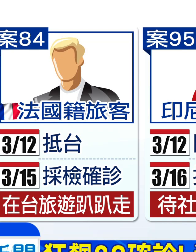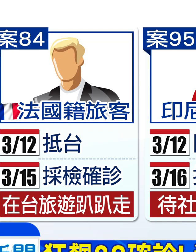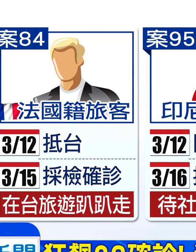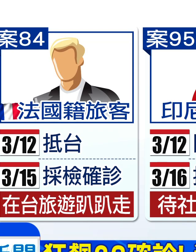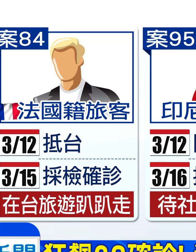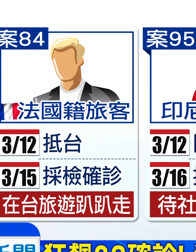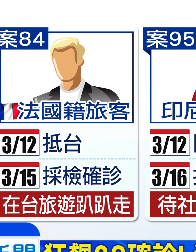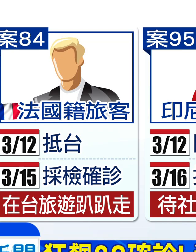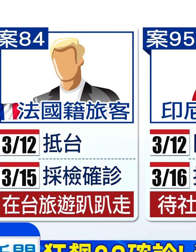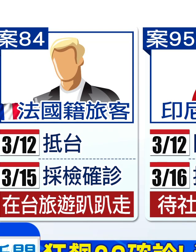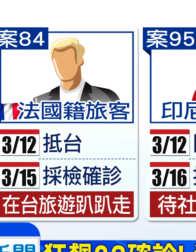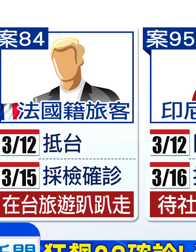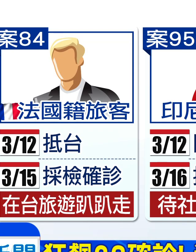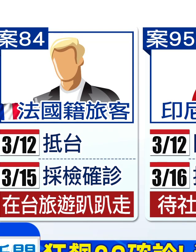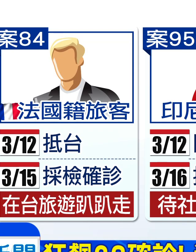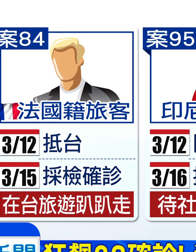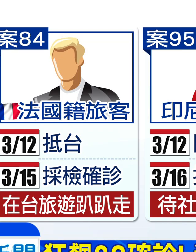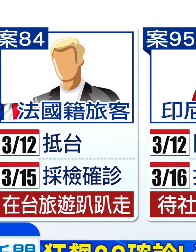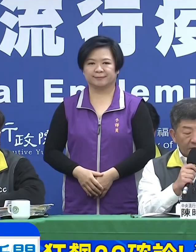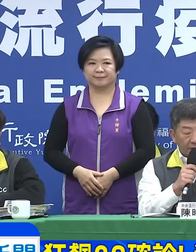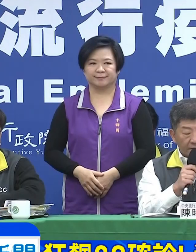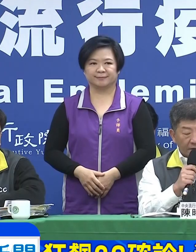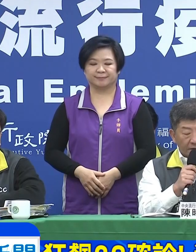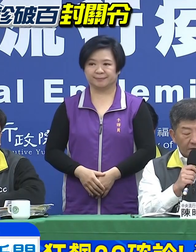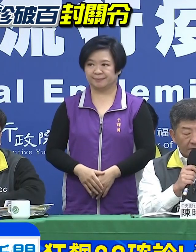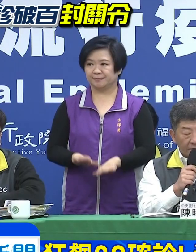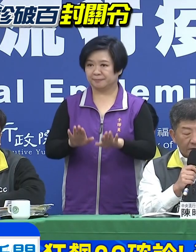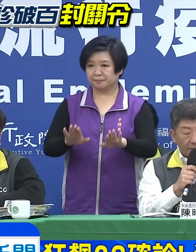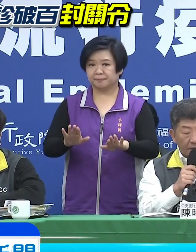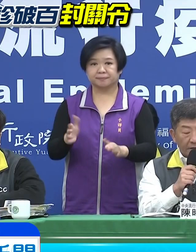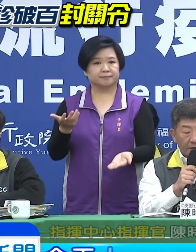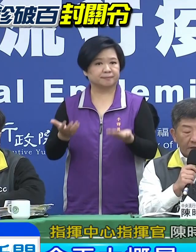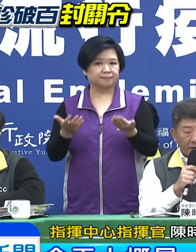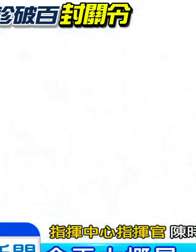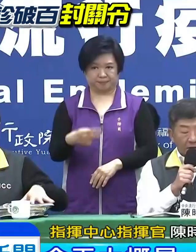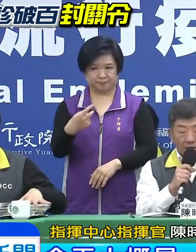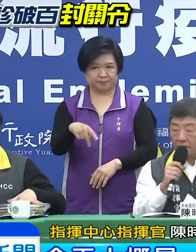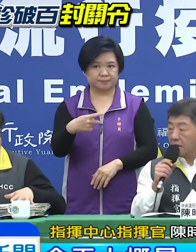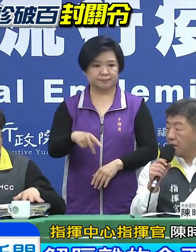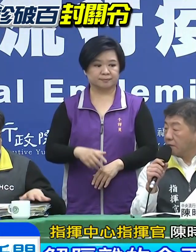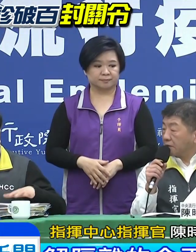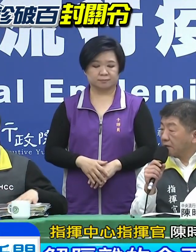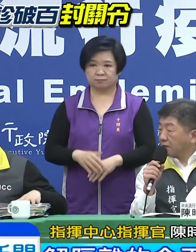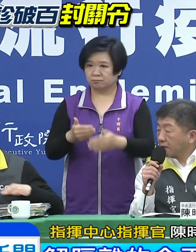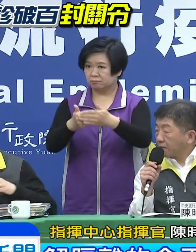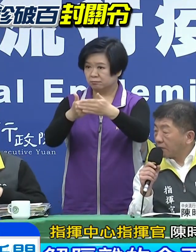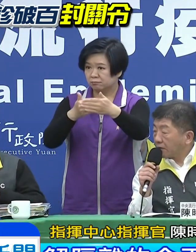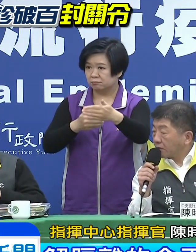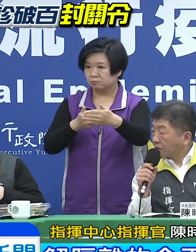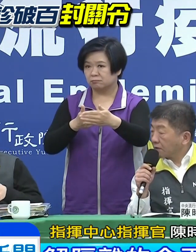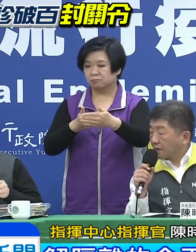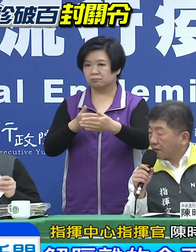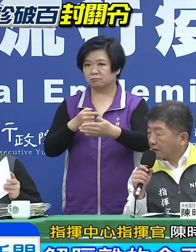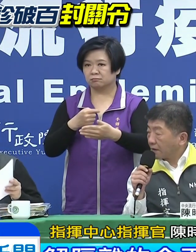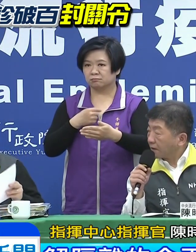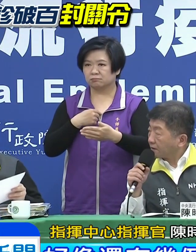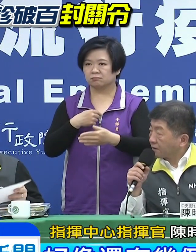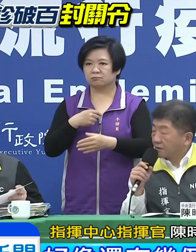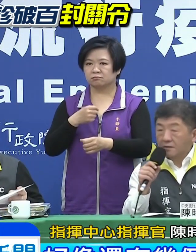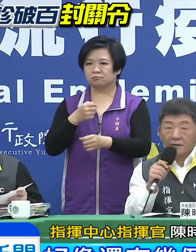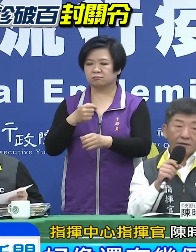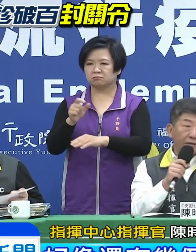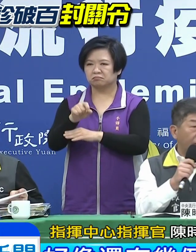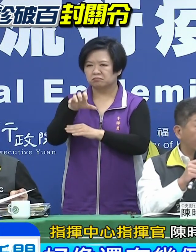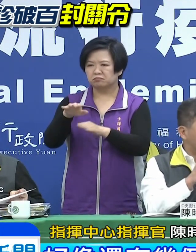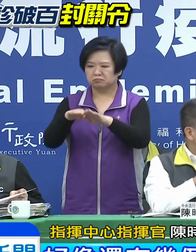接触史，感染源至今无法理清。 今天大概是100例哈，且隔离的，我们今天在我办公桌上好像还